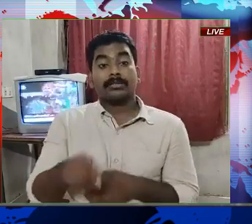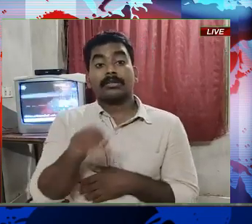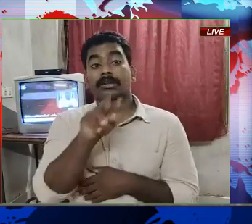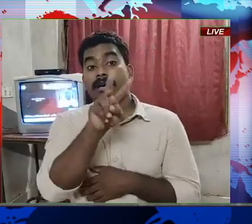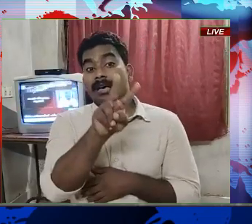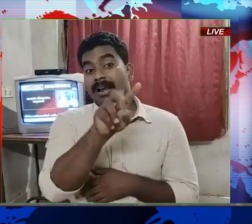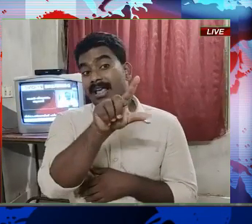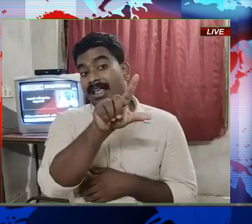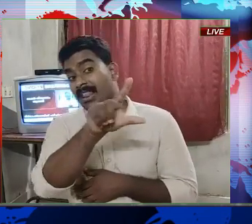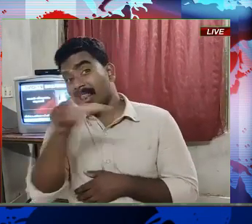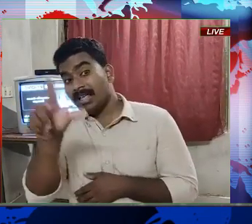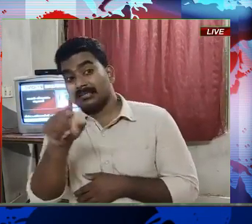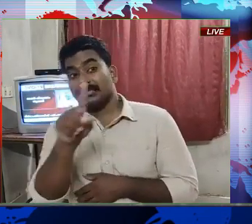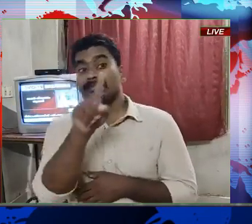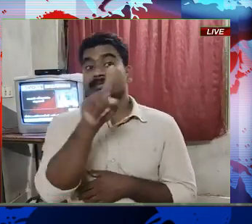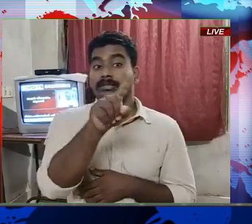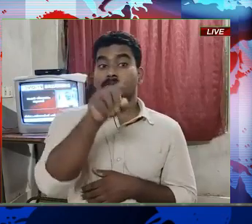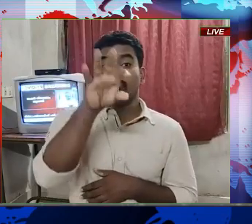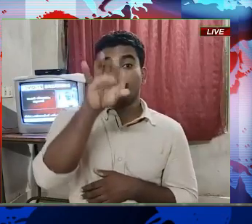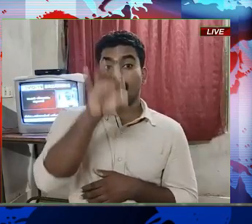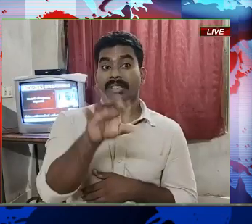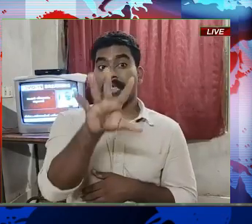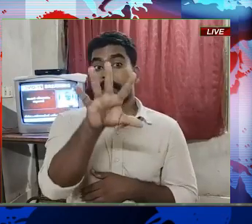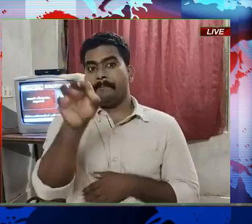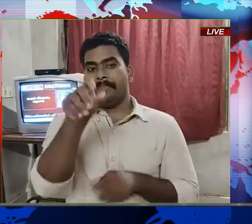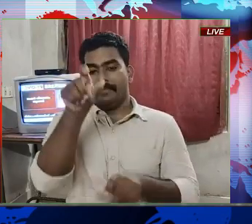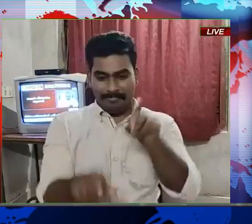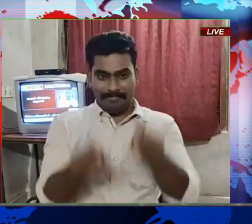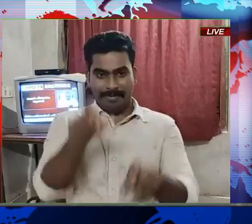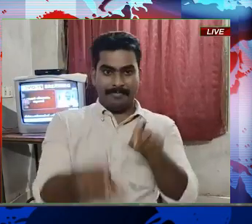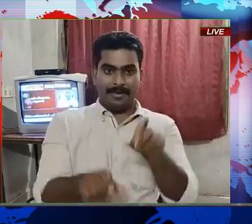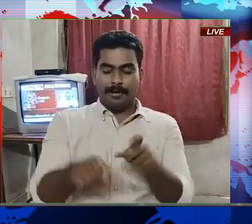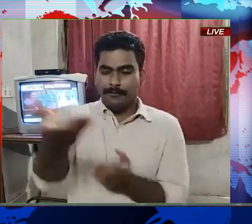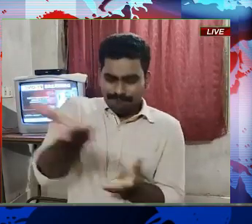7 പേരാണ് കാസർഗോഡിൻ്റെ അതിർത്തിയിൽ മരണപ്പെട്ടത്.